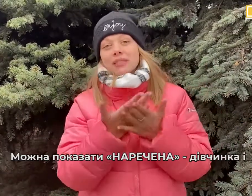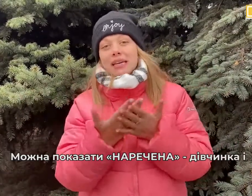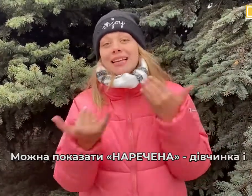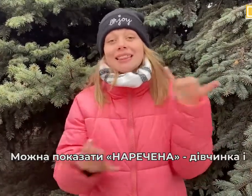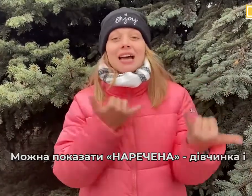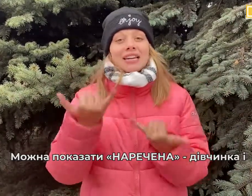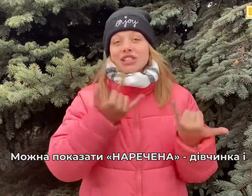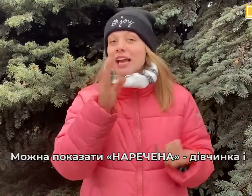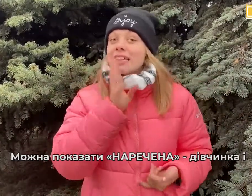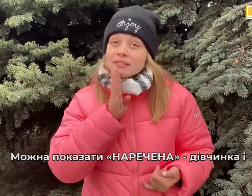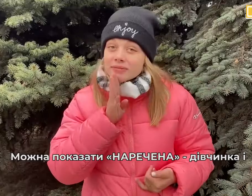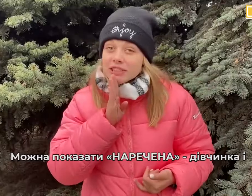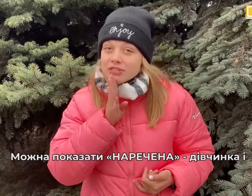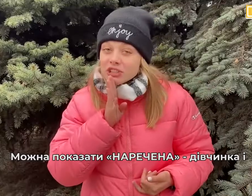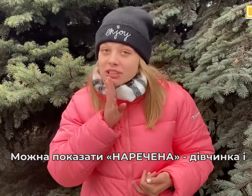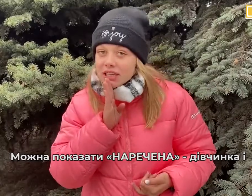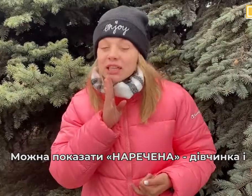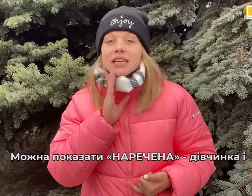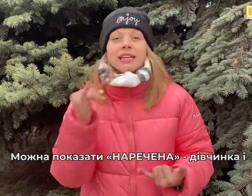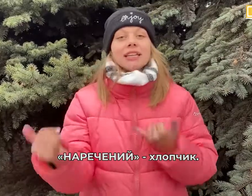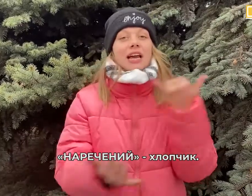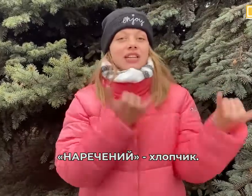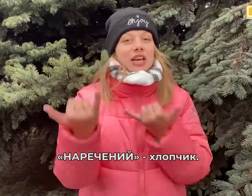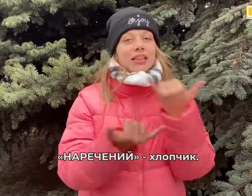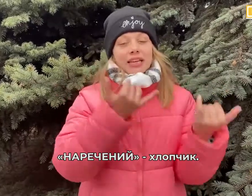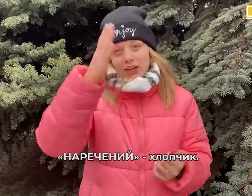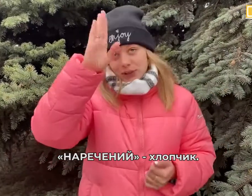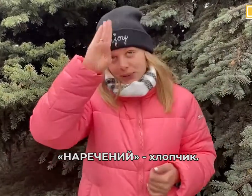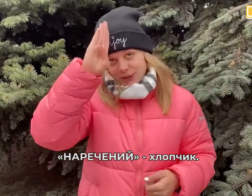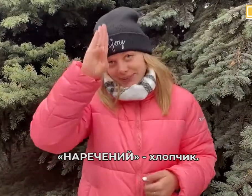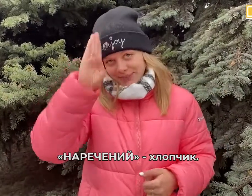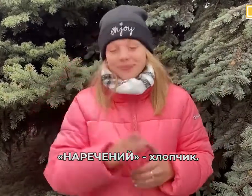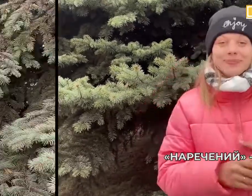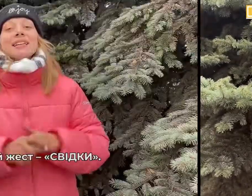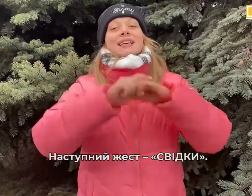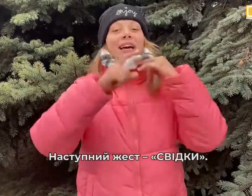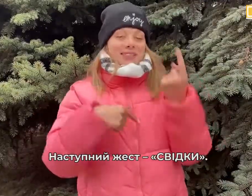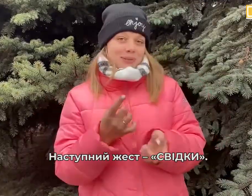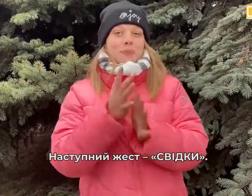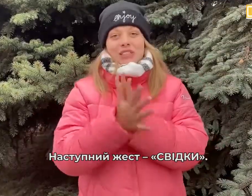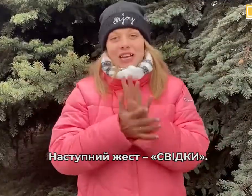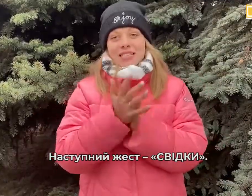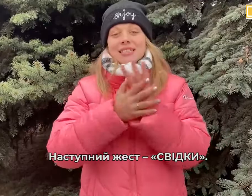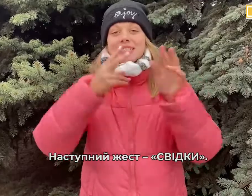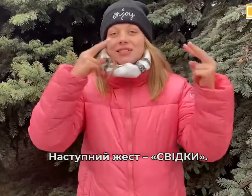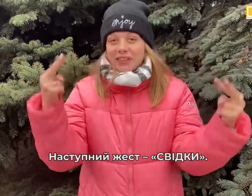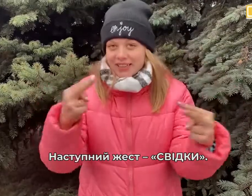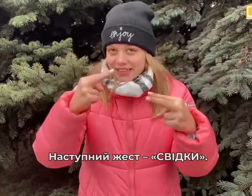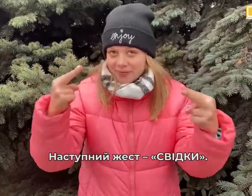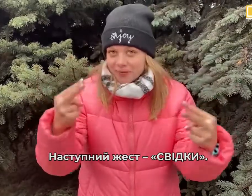показати наречена дівчинка і наречений хлопчик. Наступний жест – свідки,